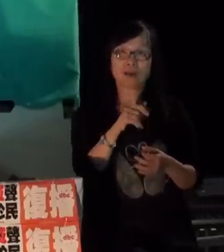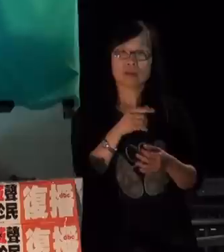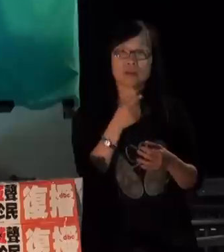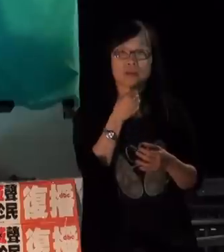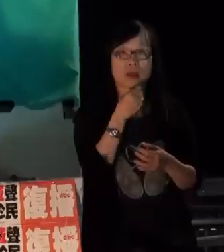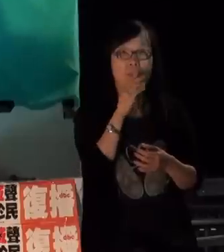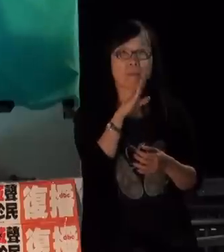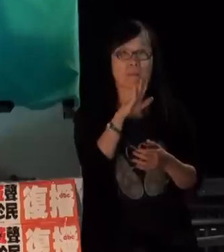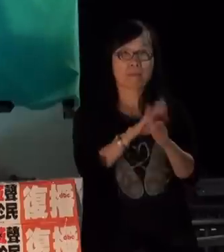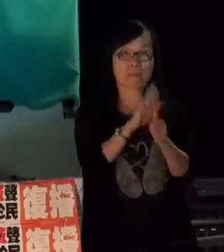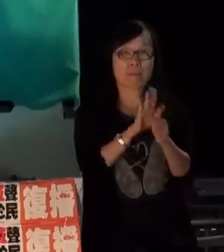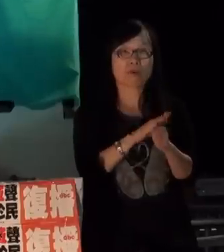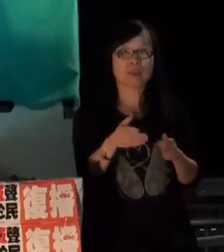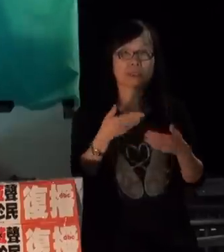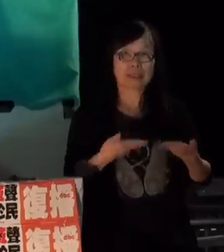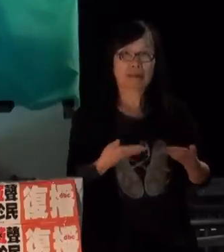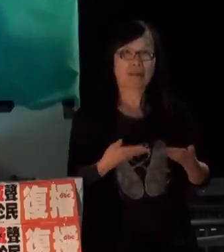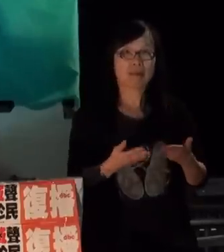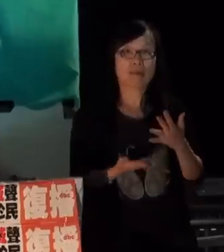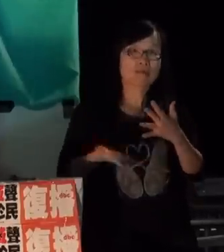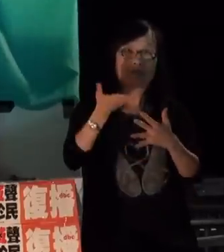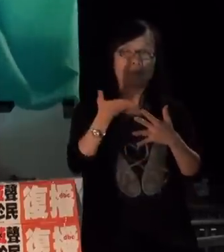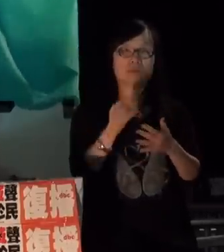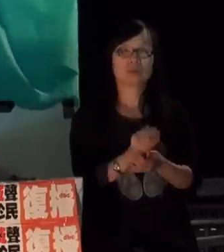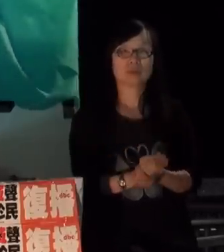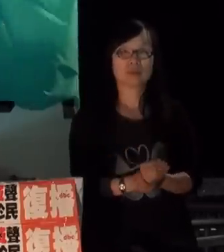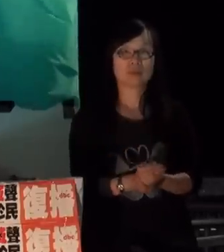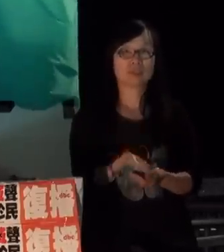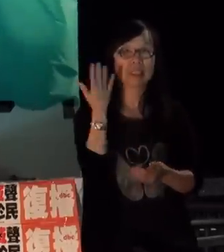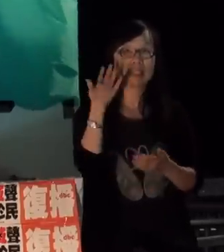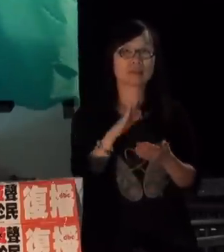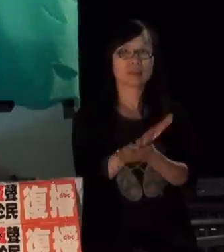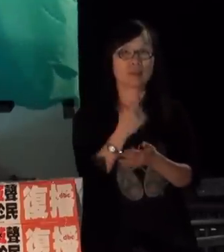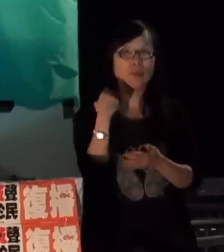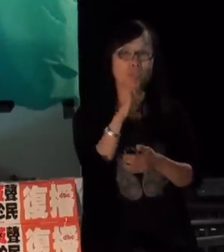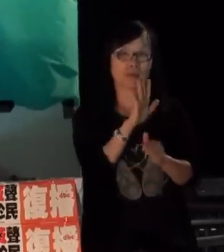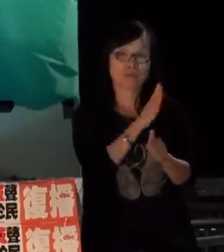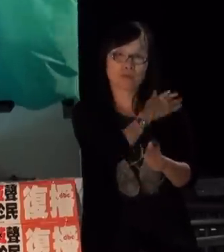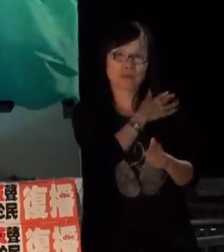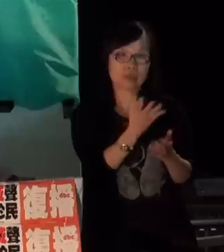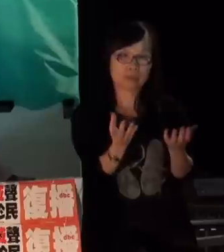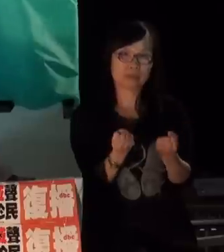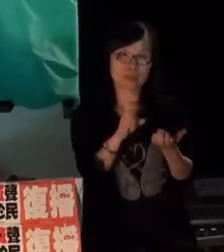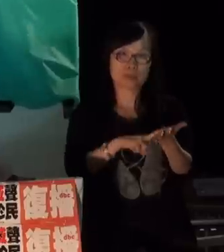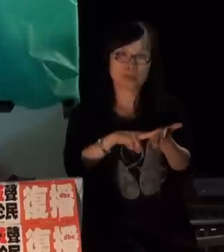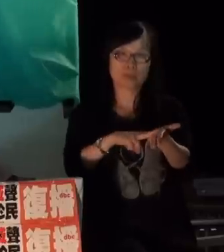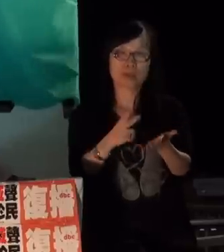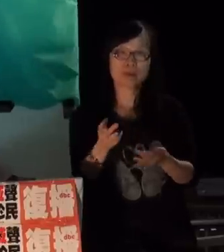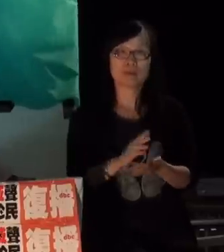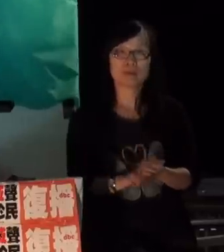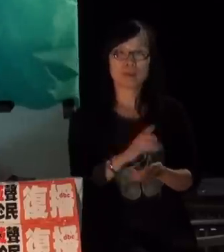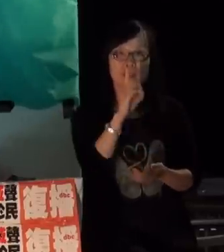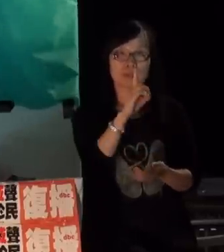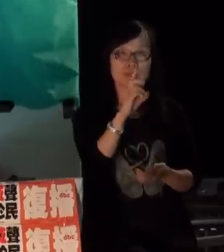做下四幫人玩鞋啫，而家就已經高高在上啦。廿幾年前佢出嚟接嗰封信噶嘛，嗱好簡單